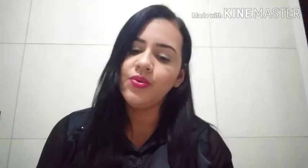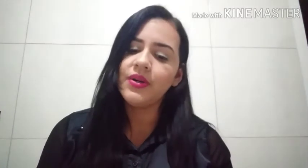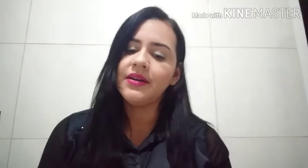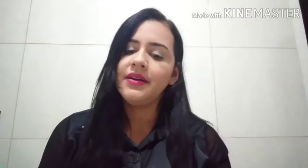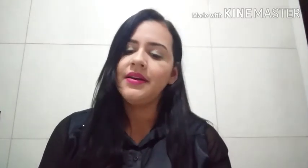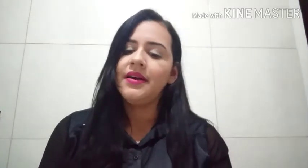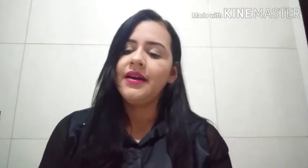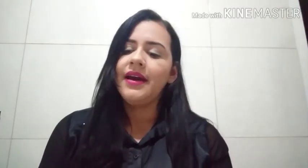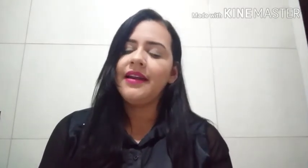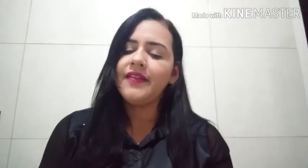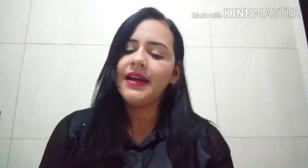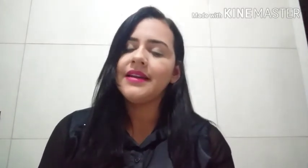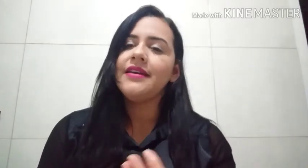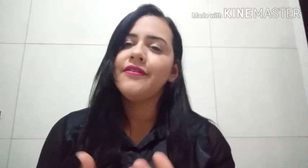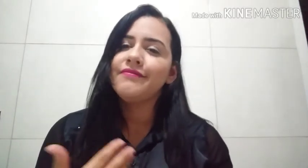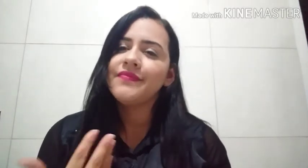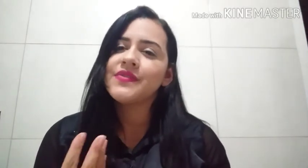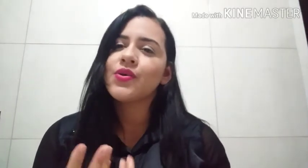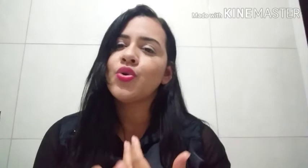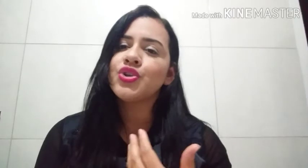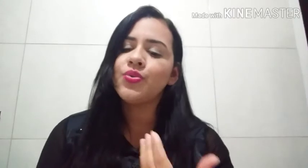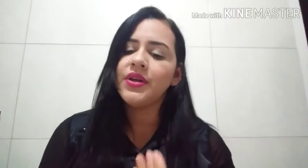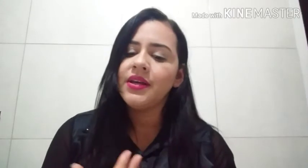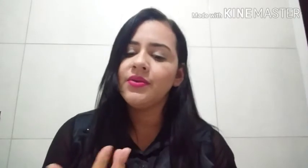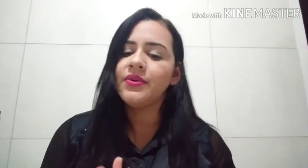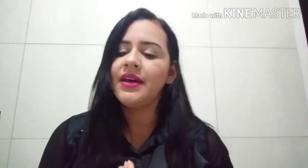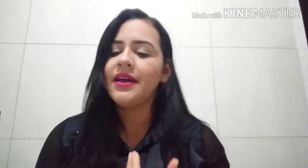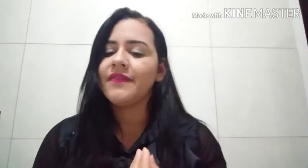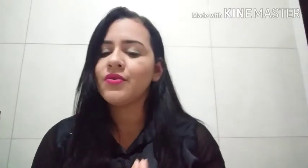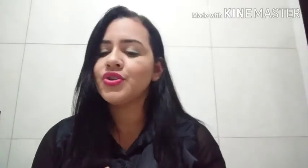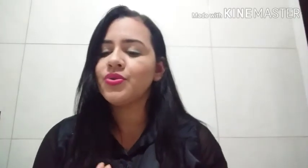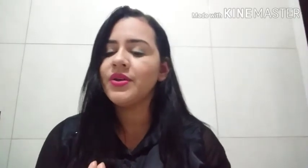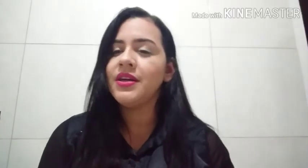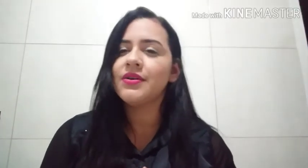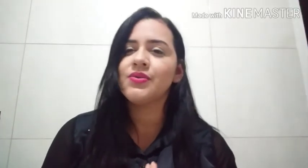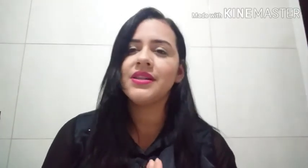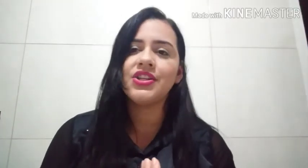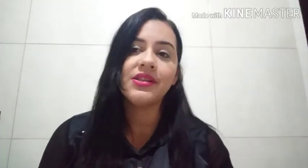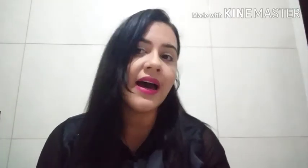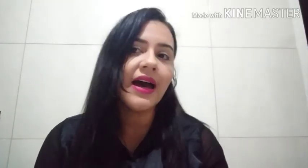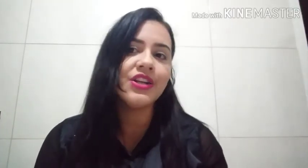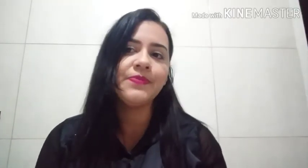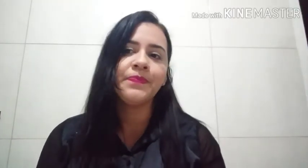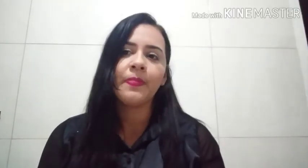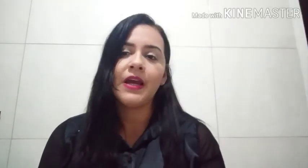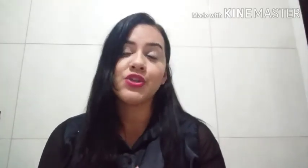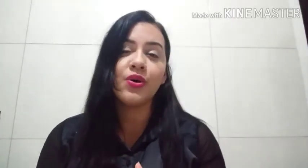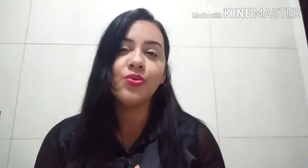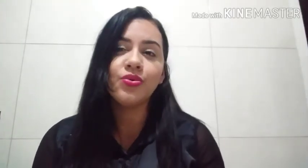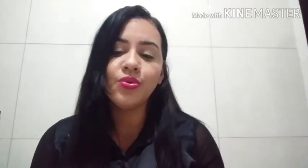literatura, ela vai ali construindo, né? Ela vai construindo a sua identidade, a sua cultura,